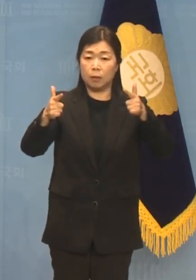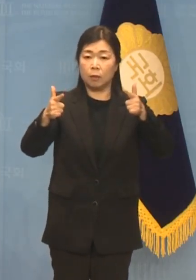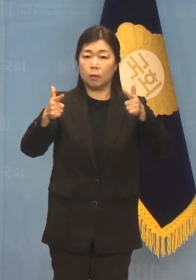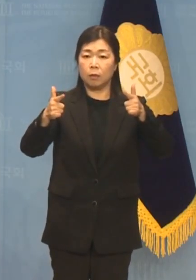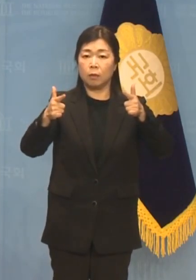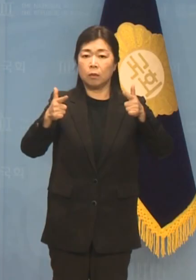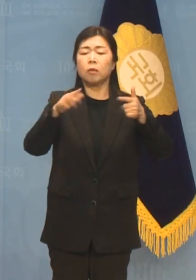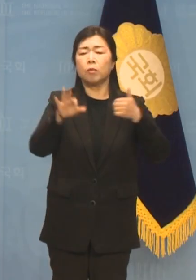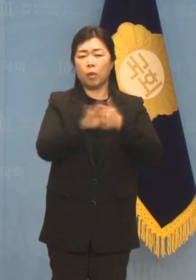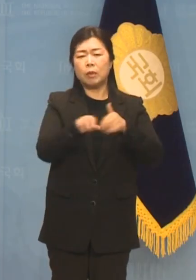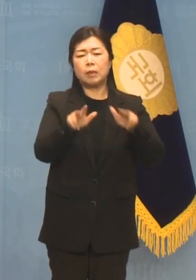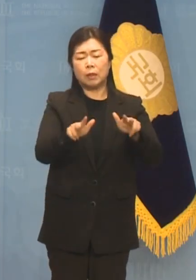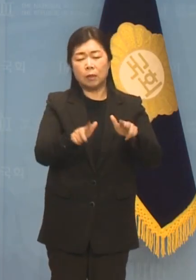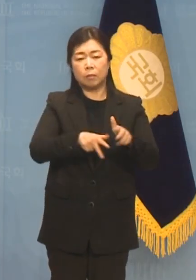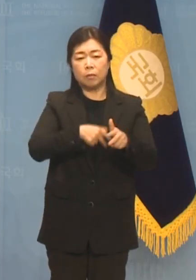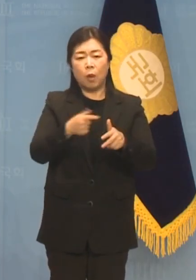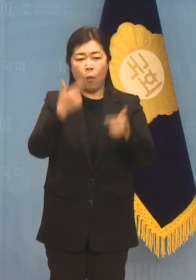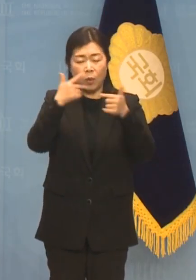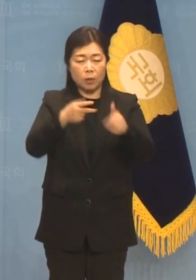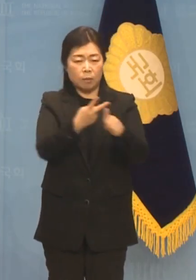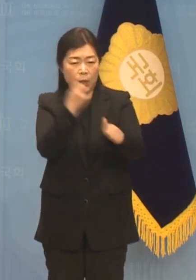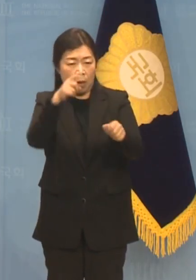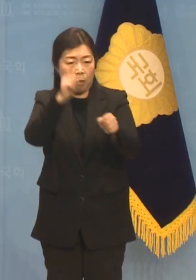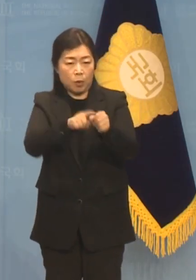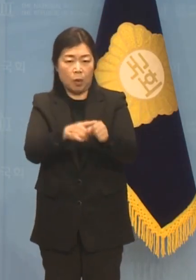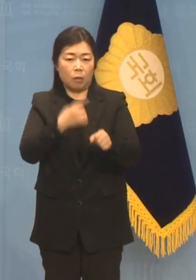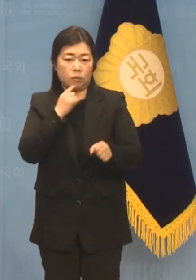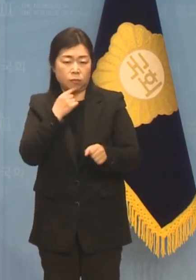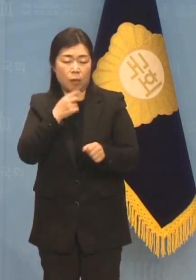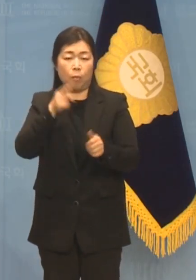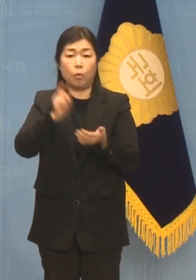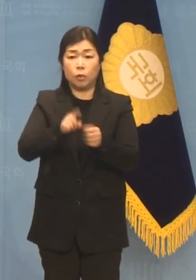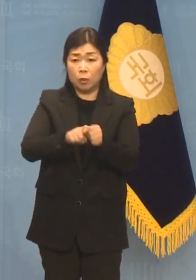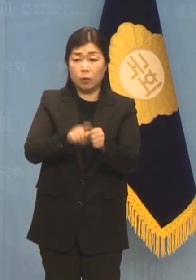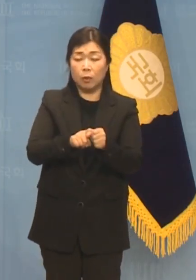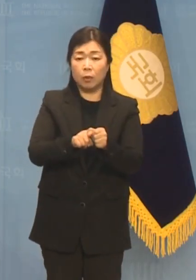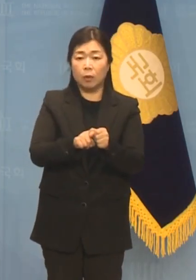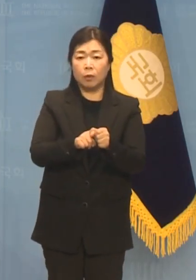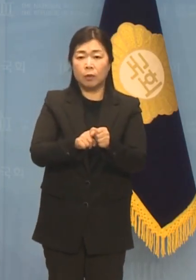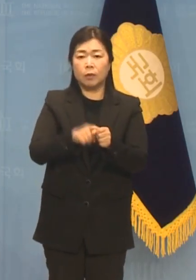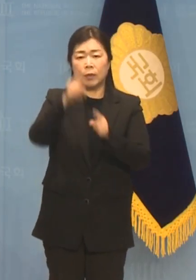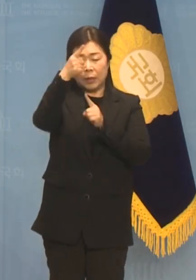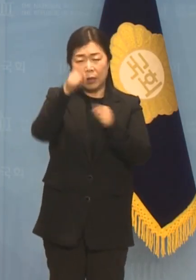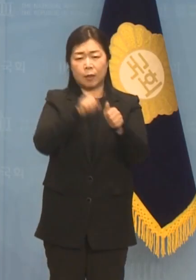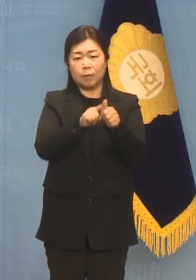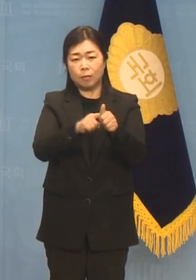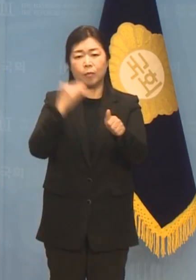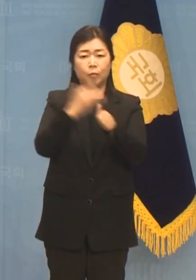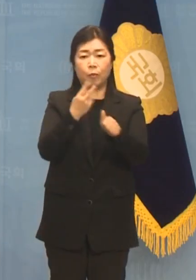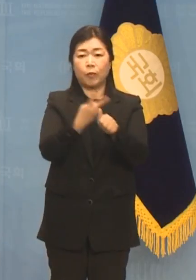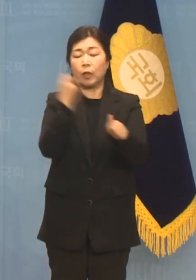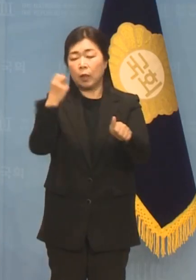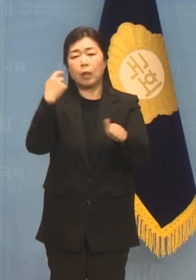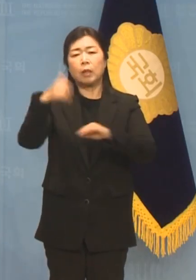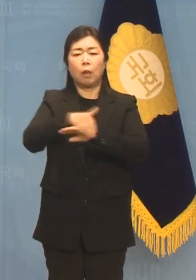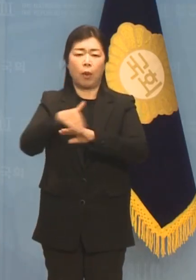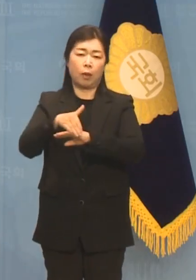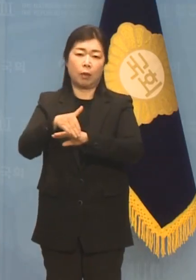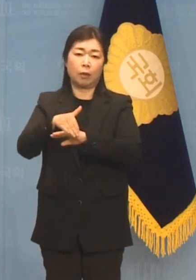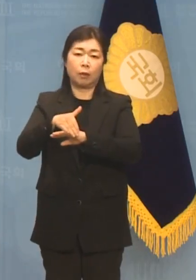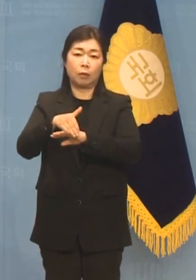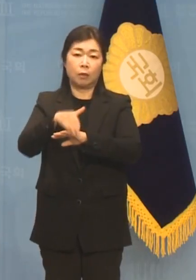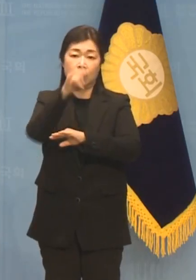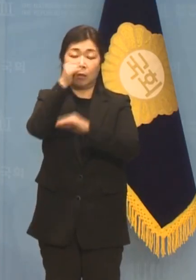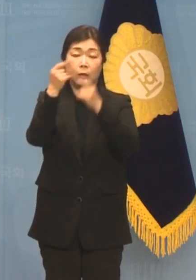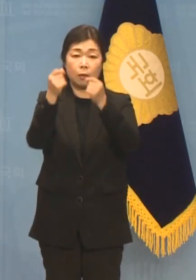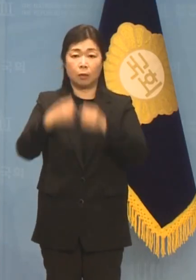한마디로 이미 답을 정해놓고 이진숙 위원장의 마음까지 예단해 인용한 것입니다.